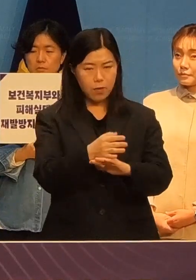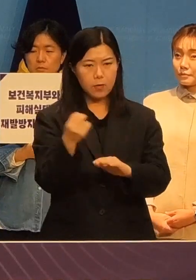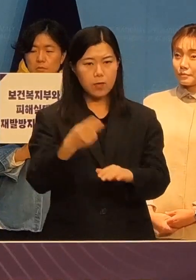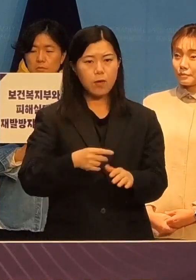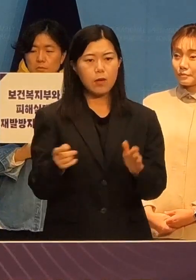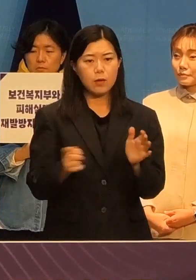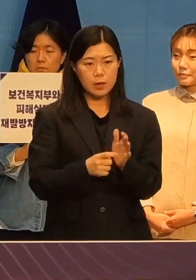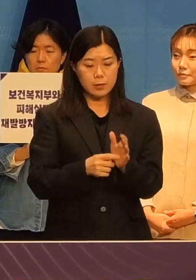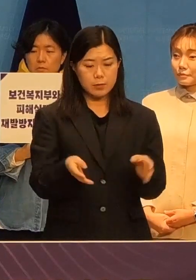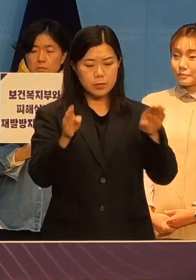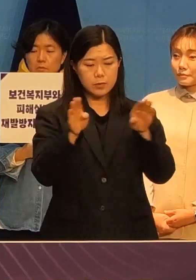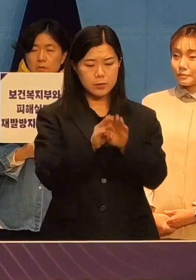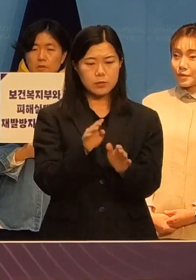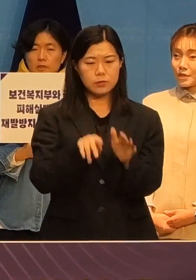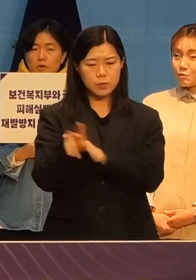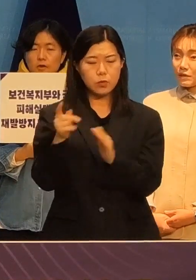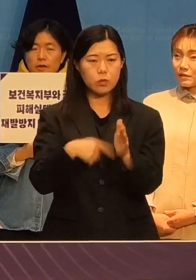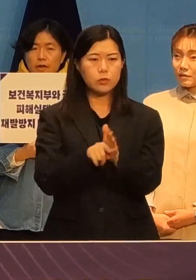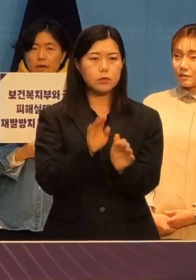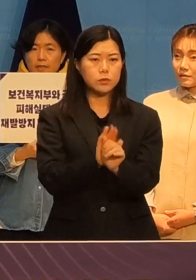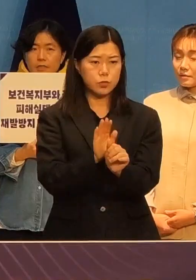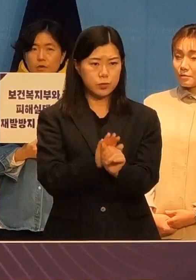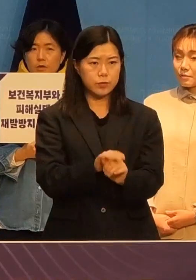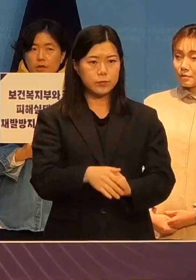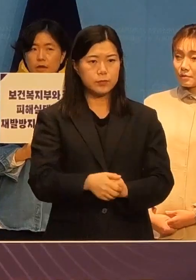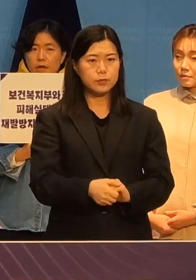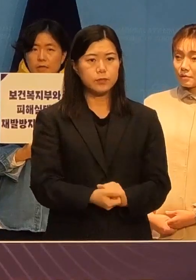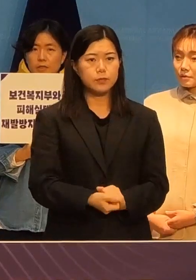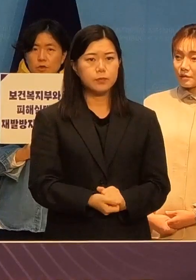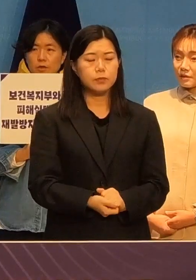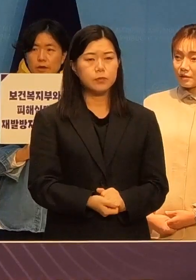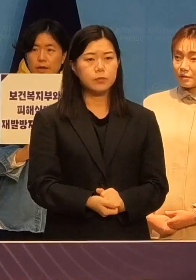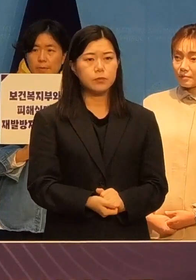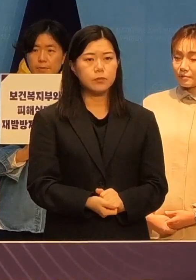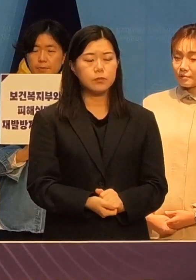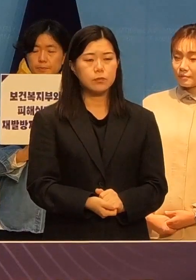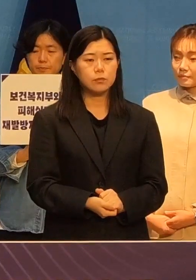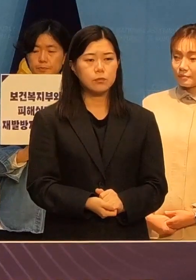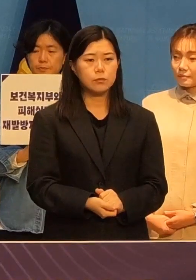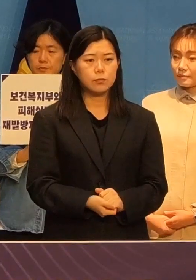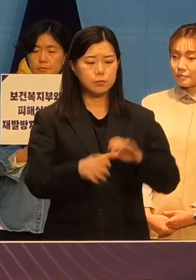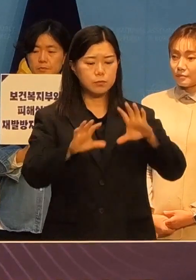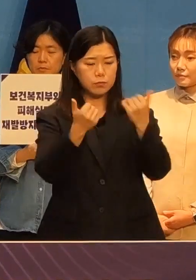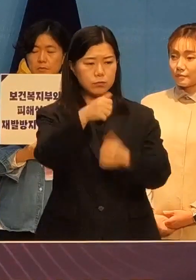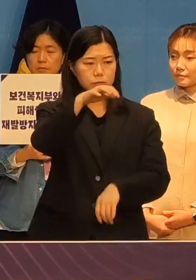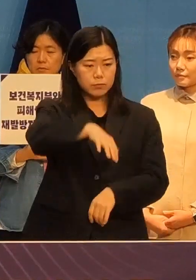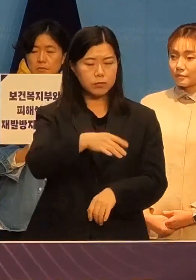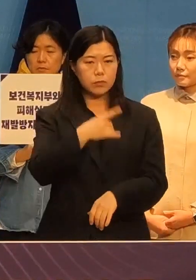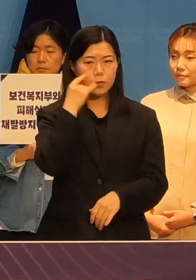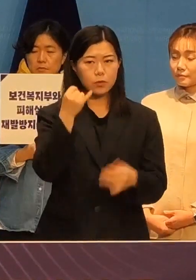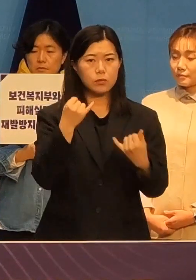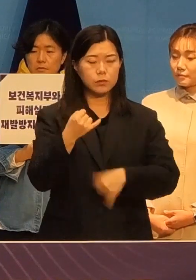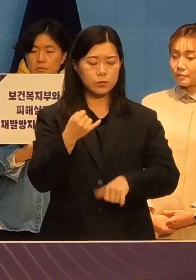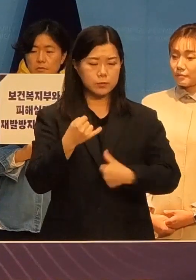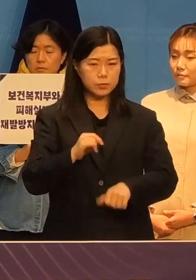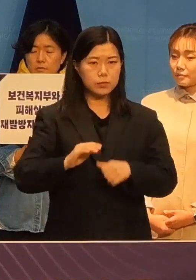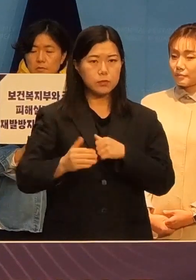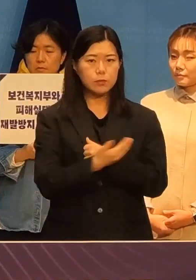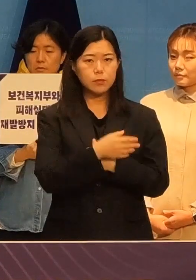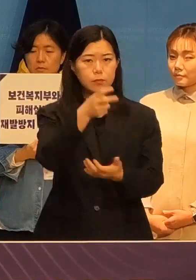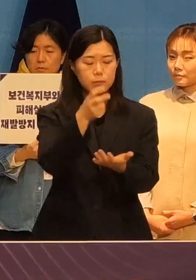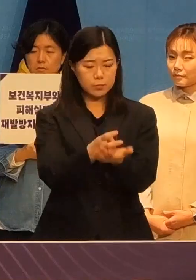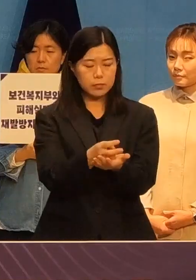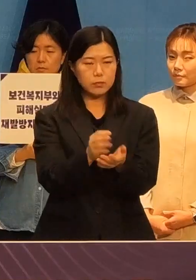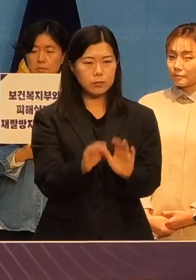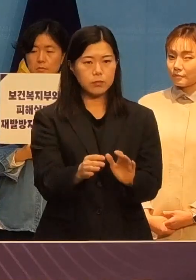긴급탈시설 지원하라. 지원하라. 지원하라. 지원하라. 국회는 모자보건법 대체법안